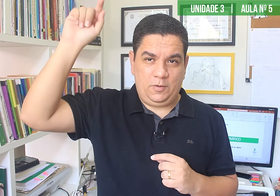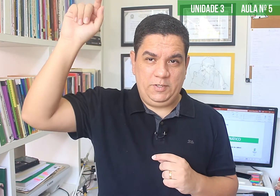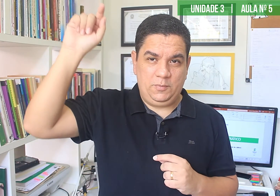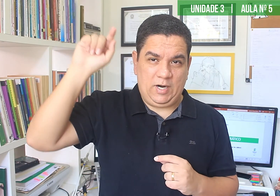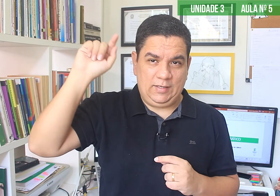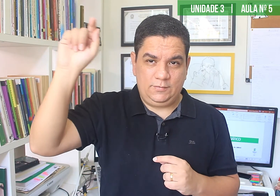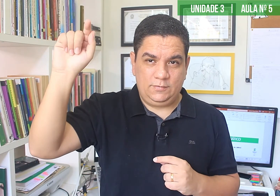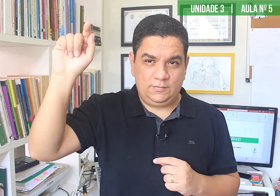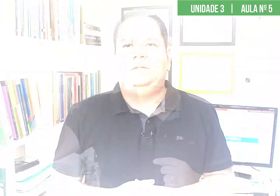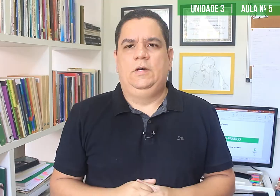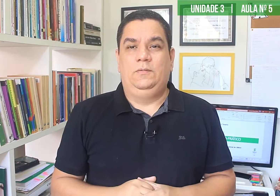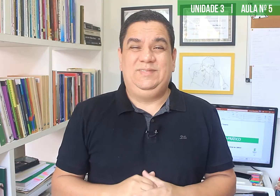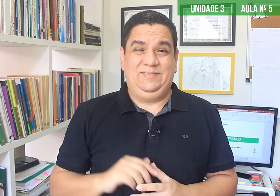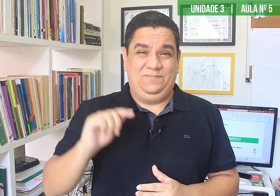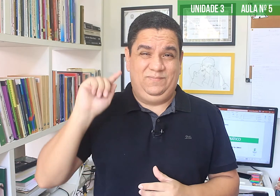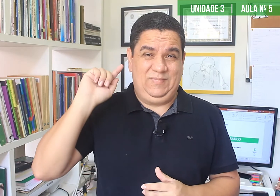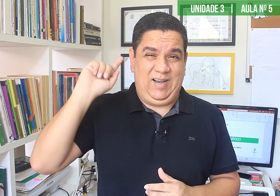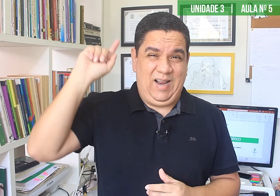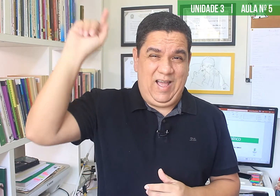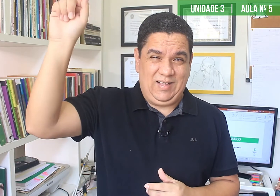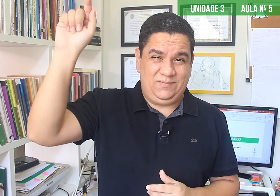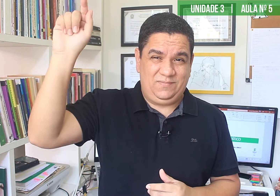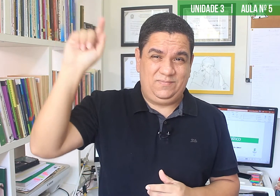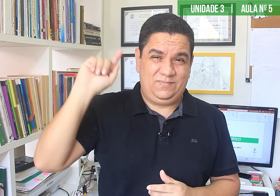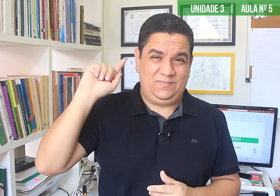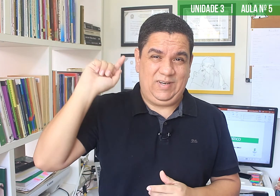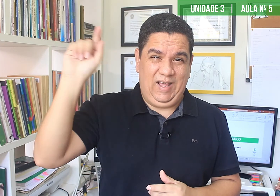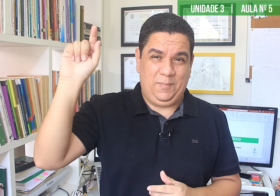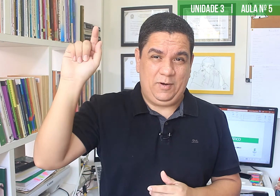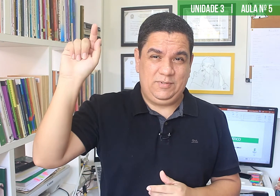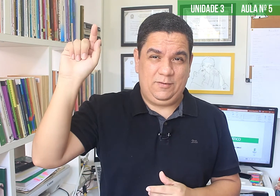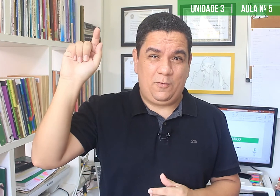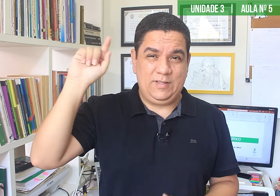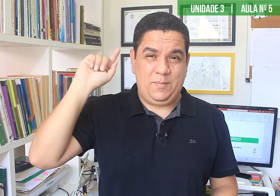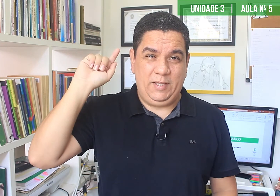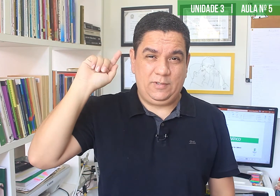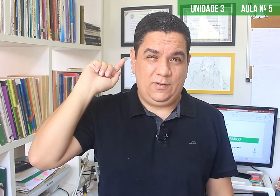totalmente o braço. Então, lá, para não sair do enquadramento aqui, ó,